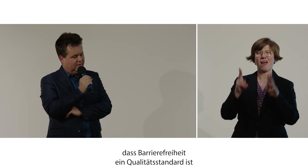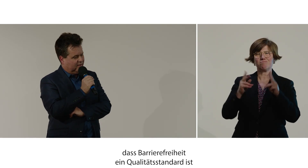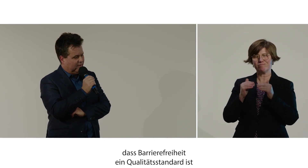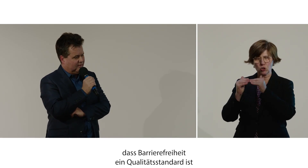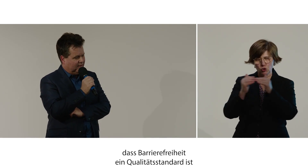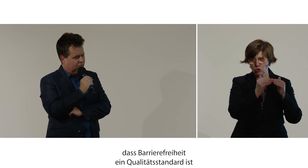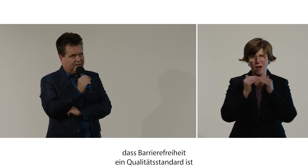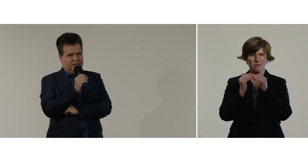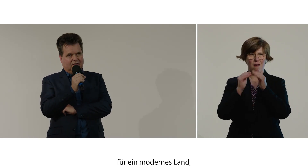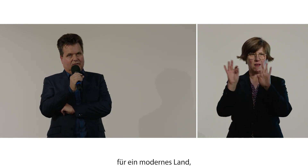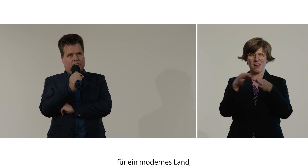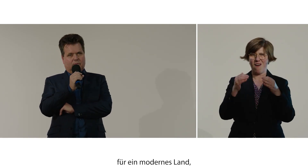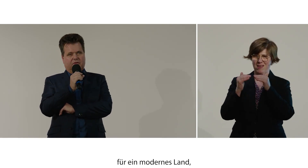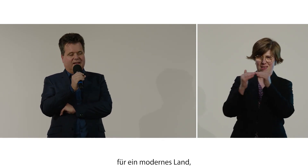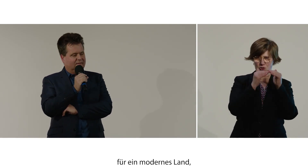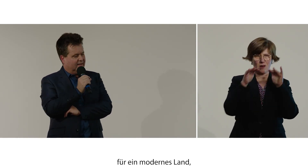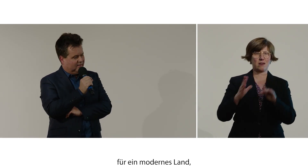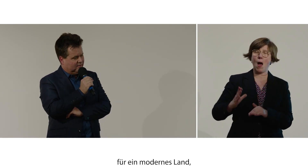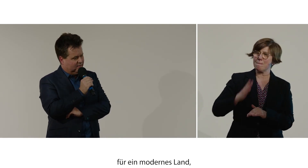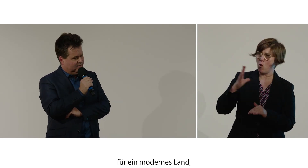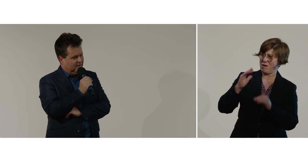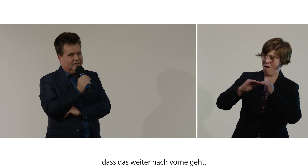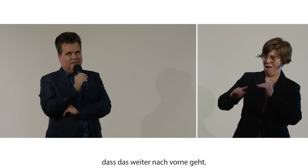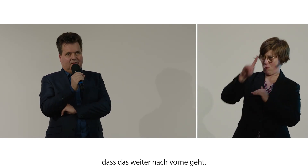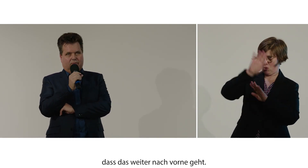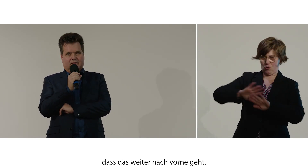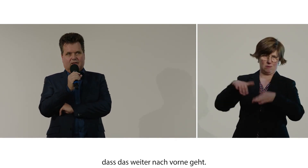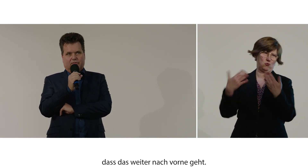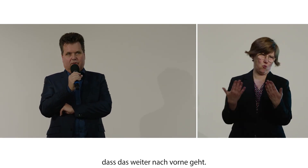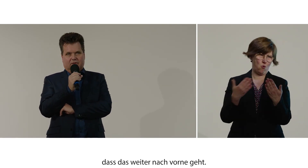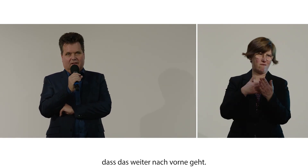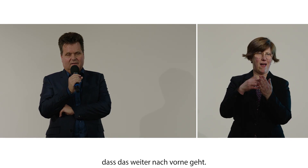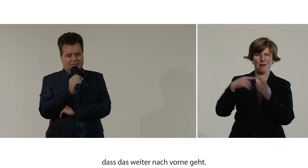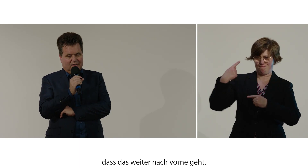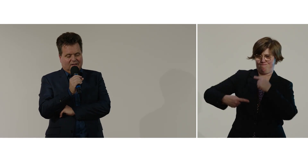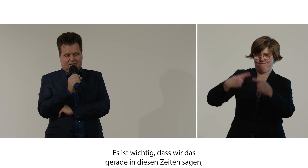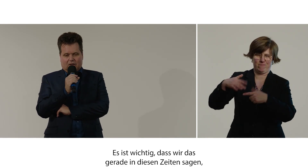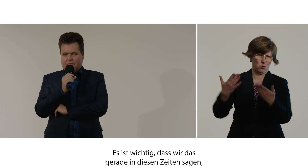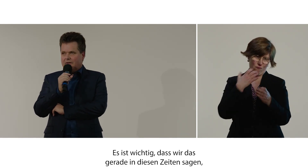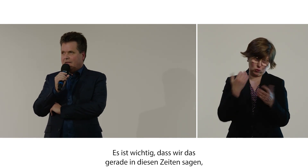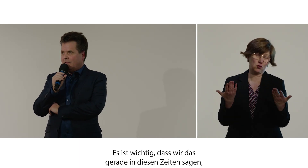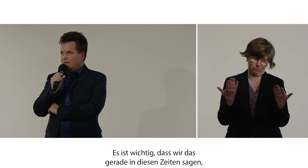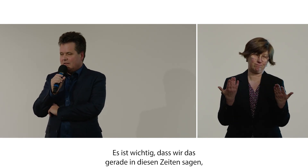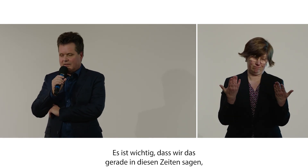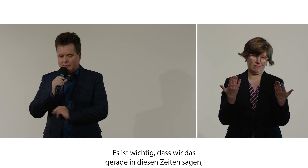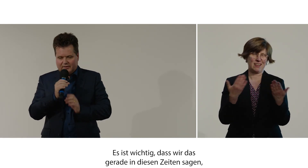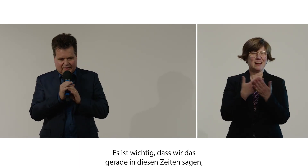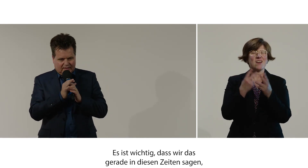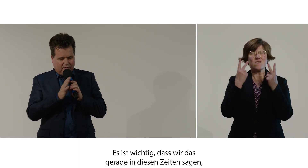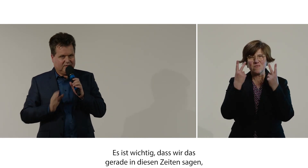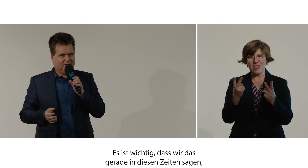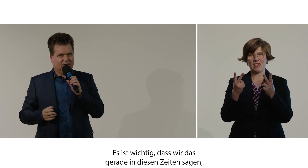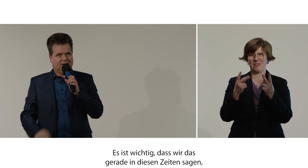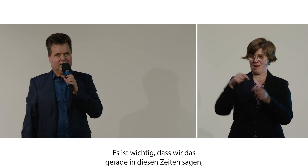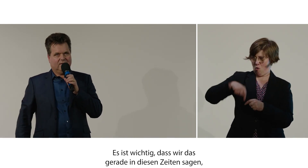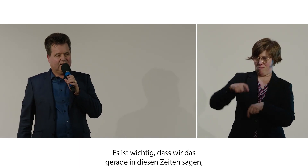Standard ist, ein Qualitätsstandard ist für ein modernes Land, dass das weiter nach vorne geht. Ich glaube, es ist wichtig, dass wir das